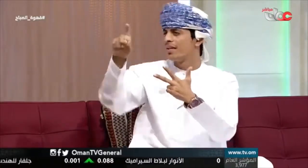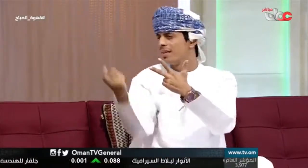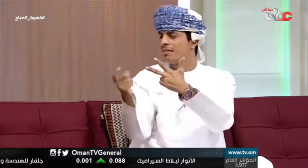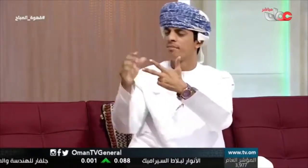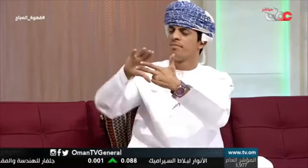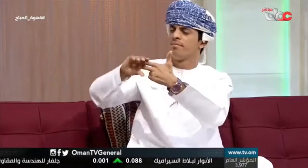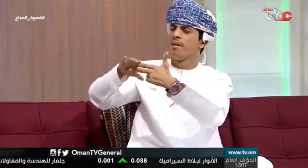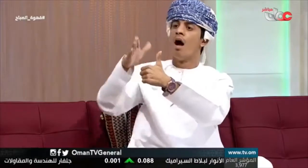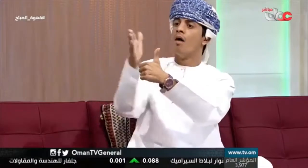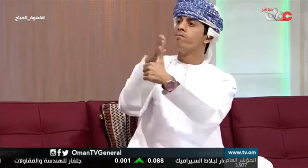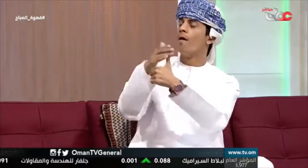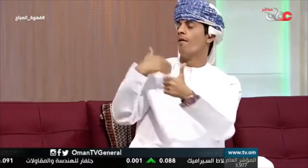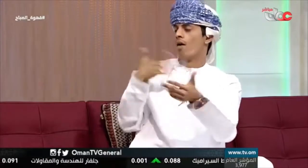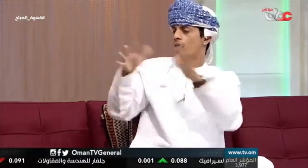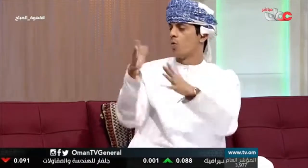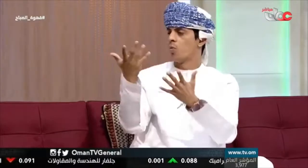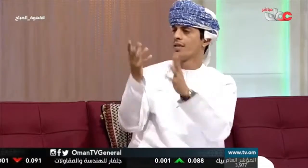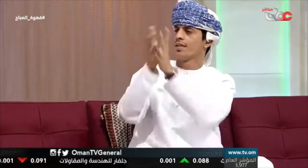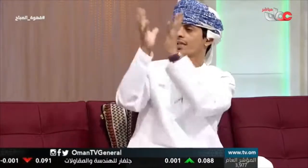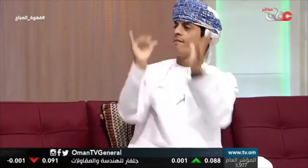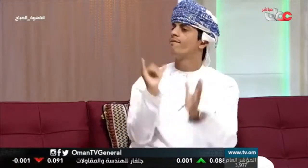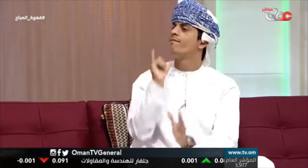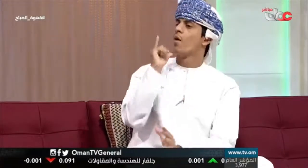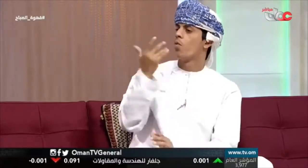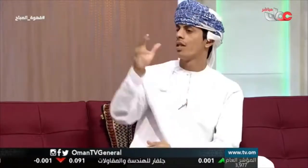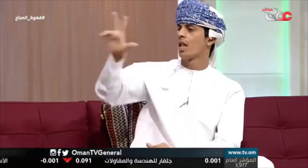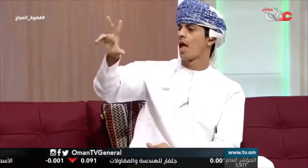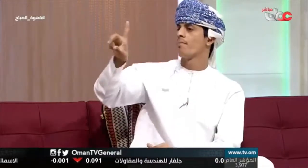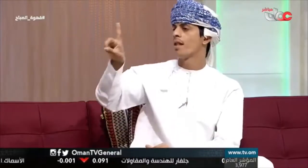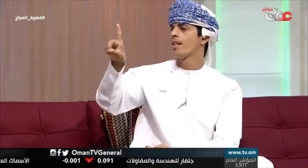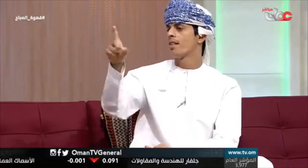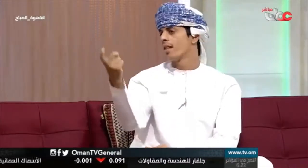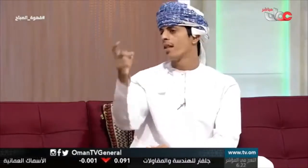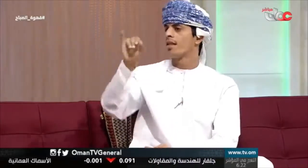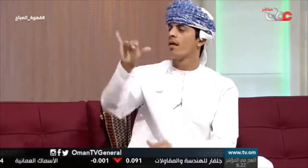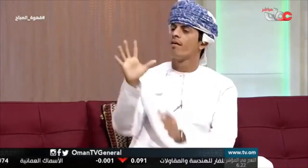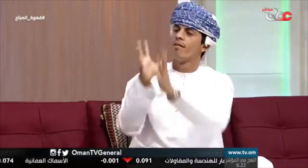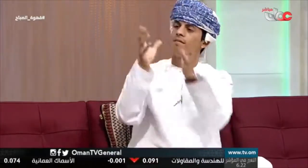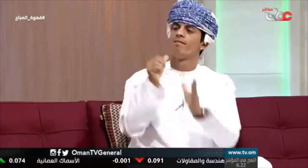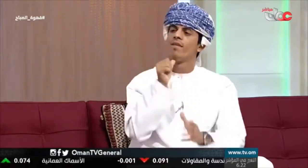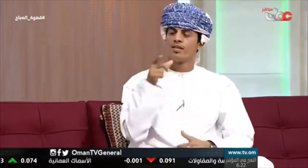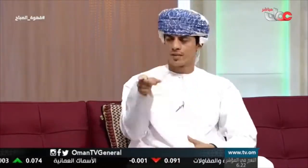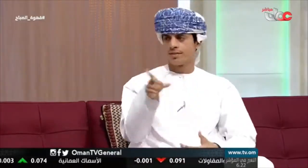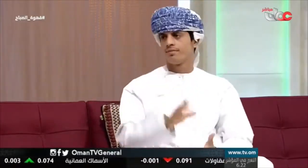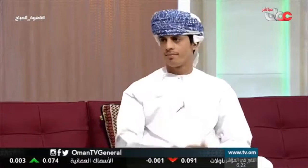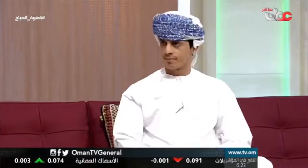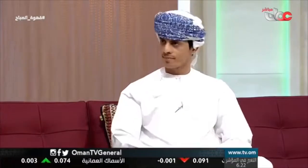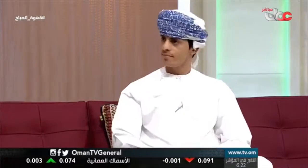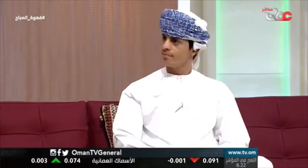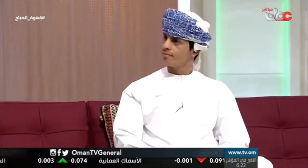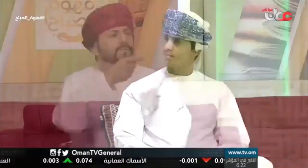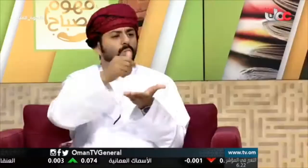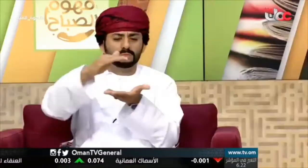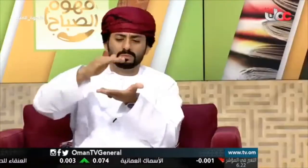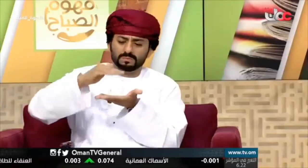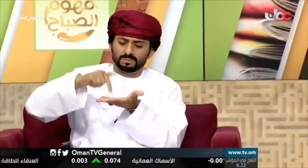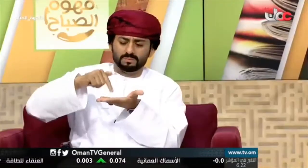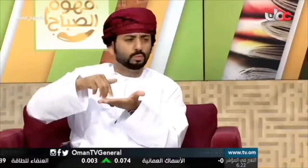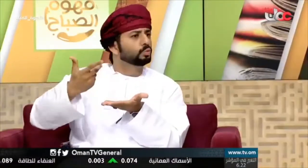يونيو، سواء البرم أو شجرة السدر، يكثر بكثرة شجرة البرم في شهر ممتاز جدا مايو. في الأخير بالنسبة